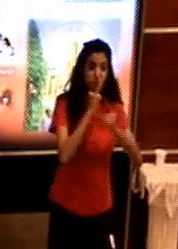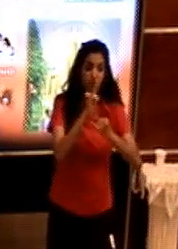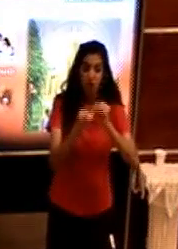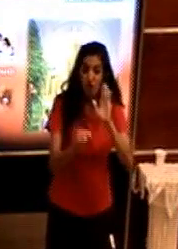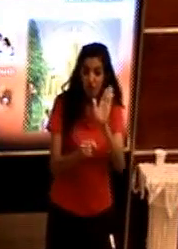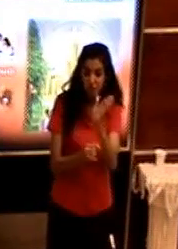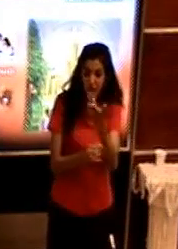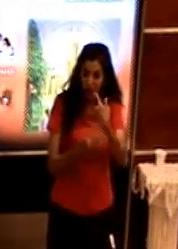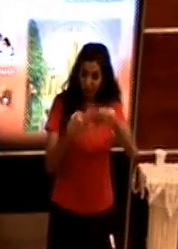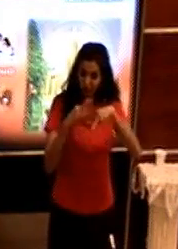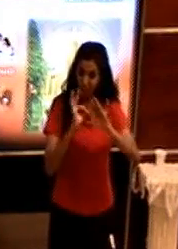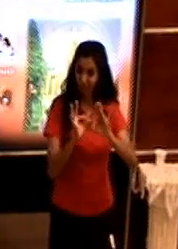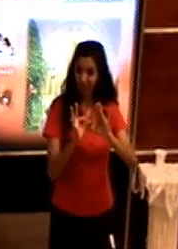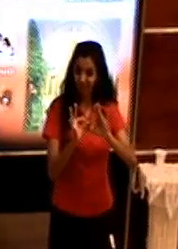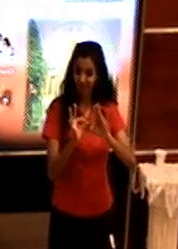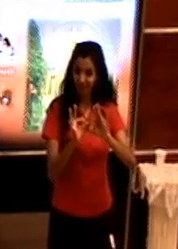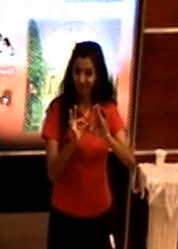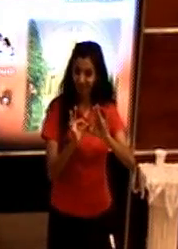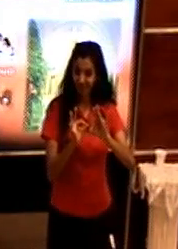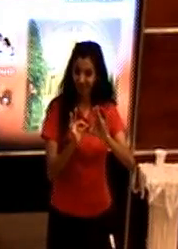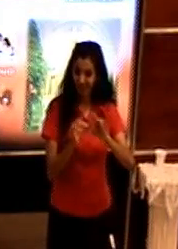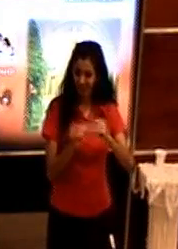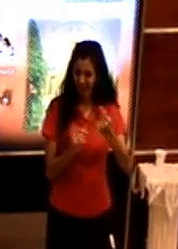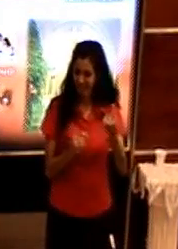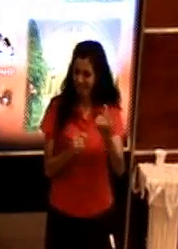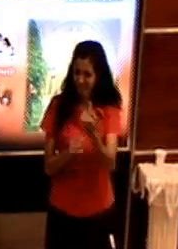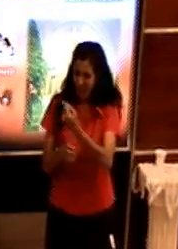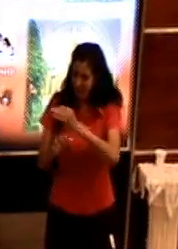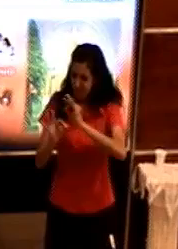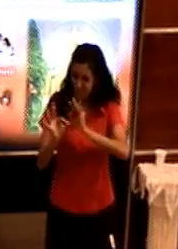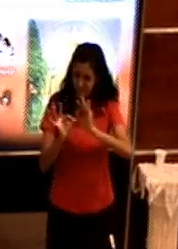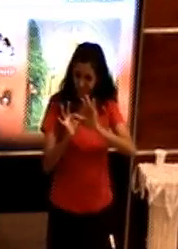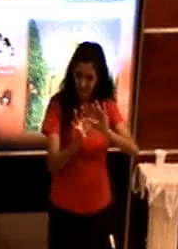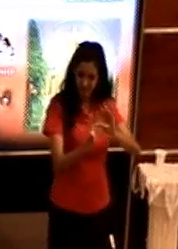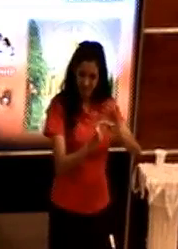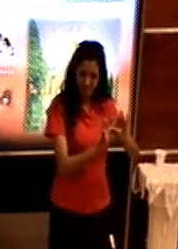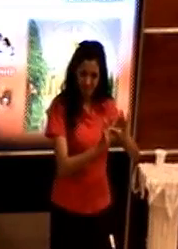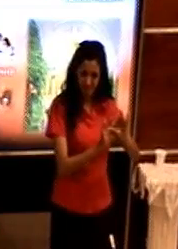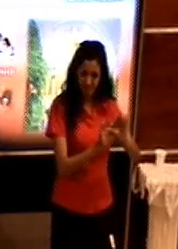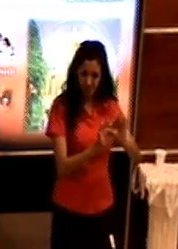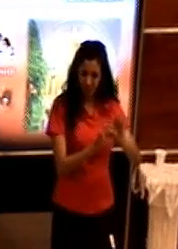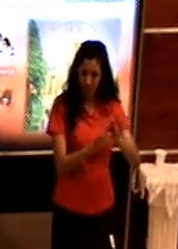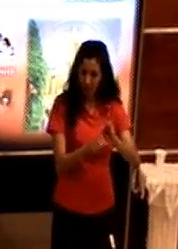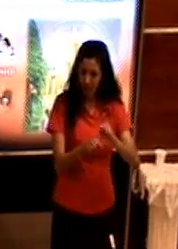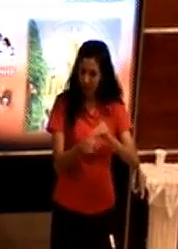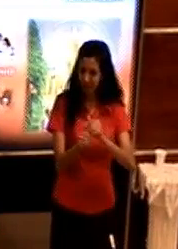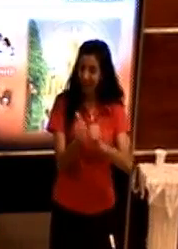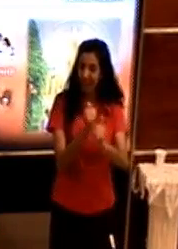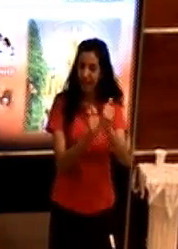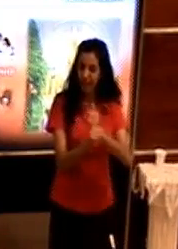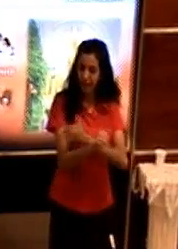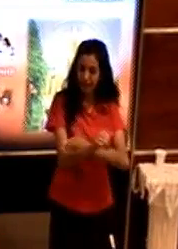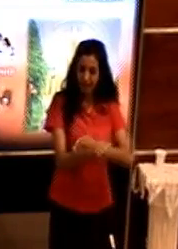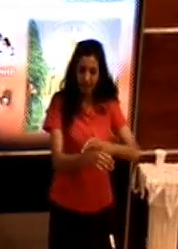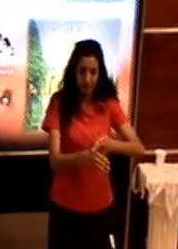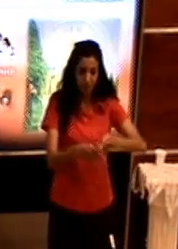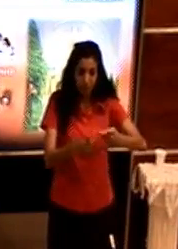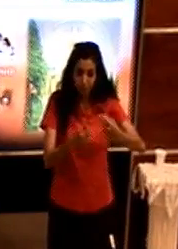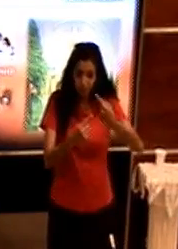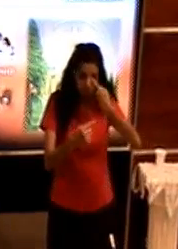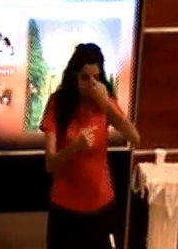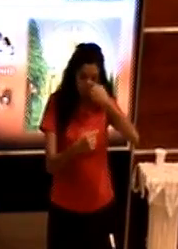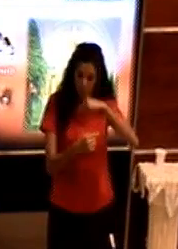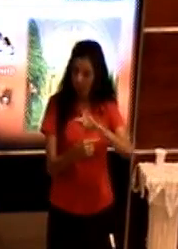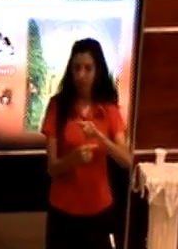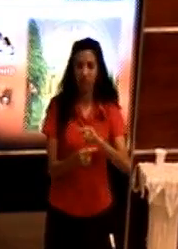misericordia para con nosotros ha ocurrido y nos encontramos al fin de la historia. Solamente un repaso de ello podremos, hoy